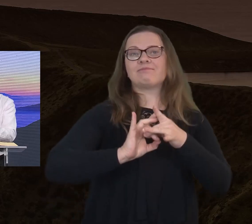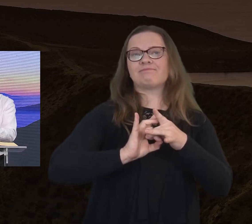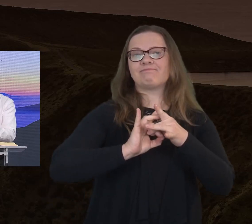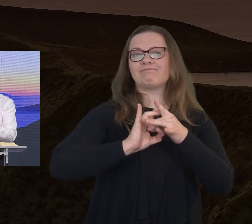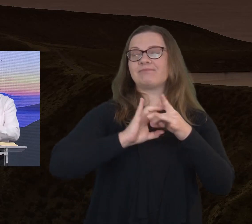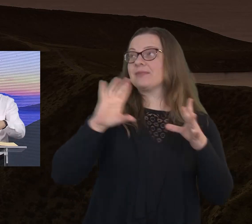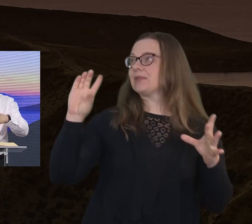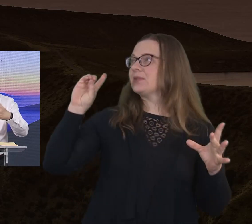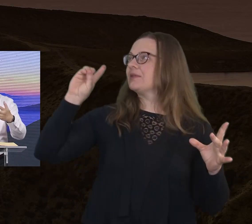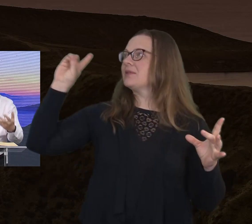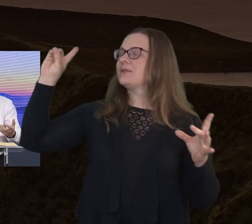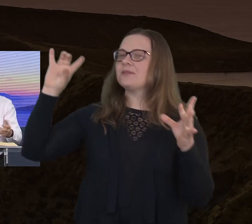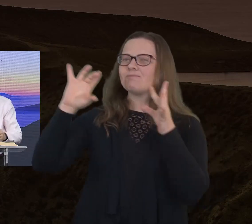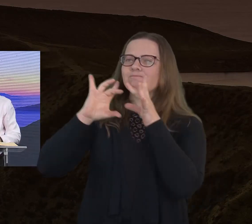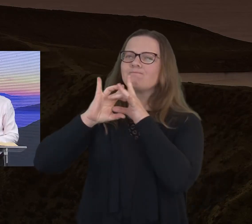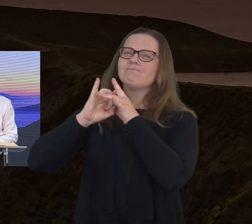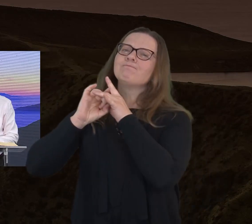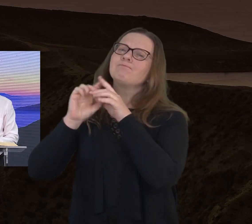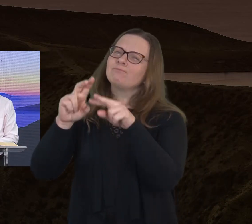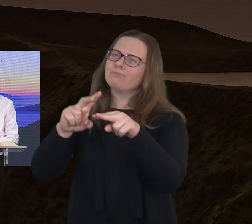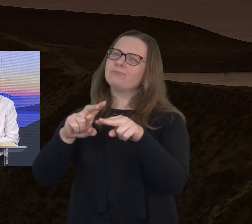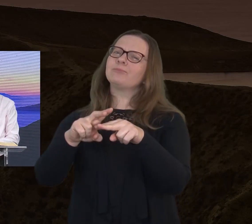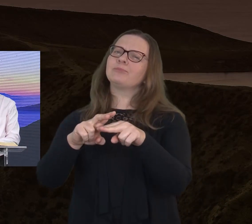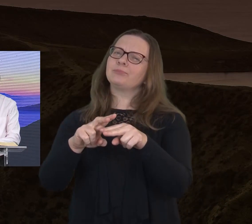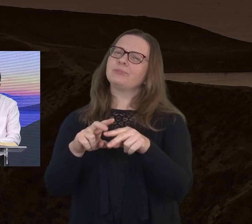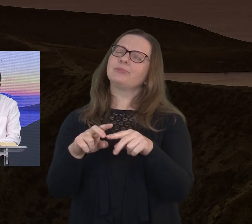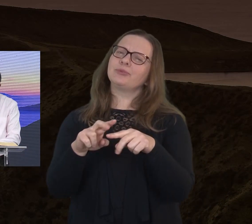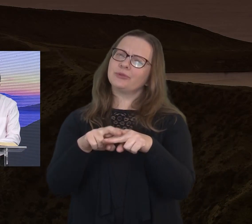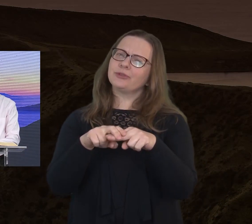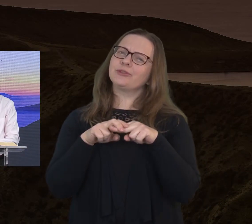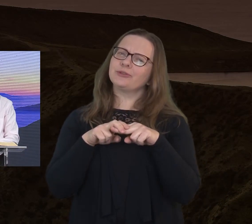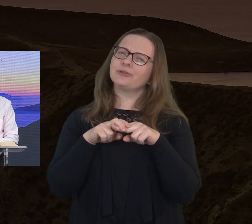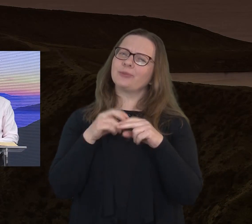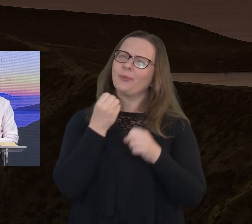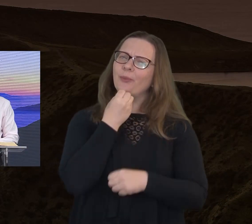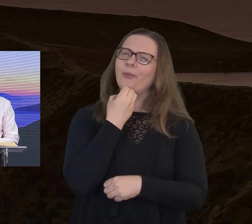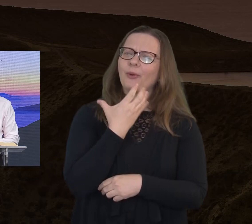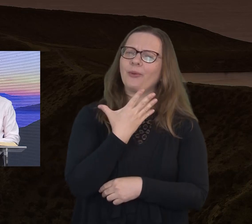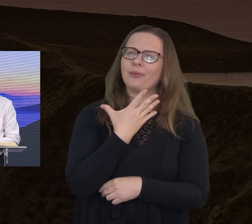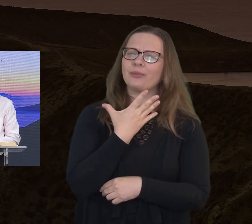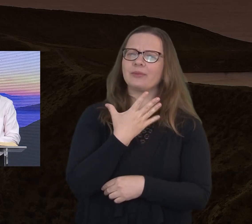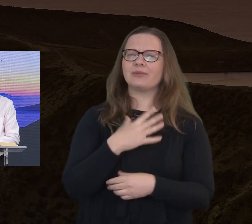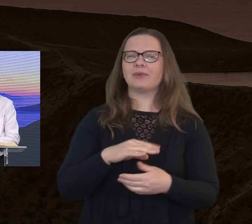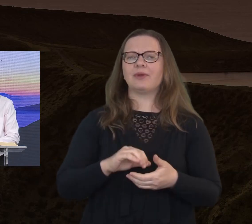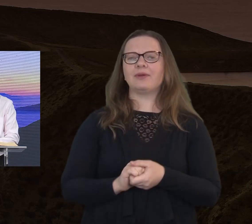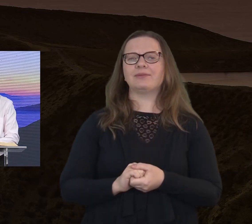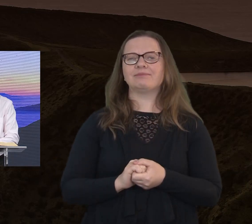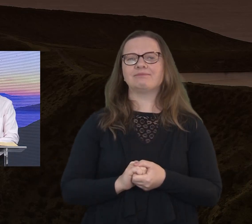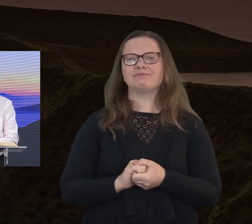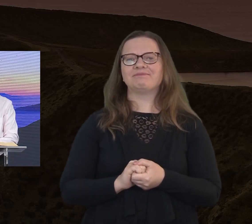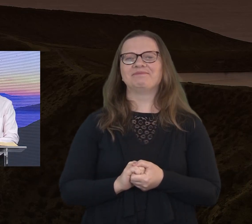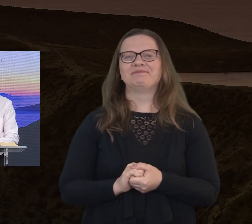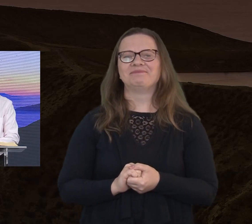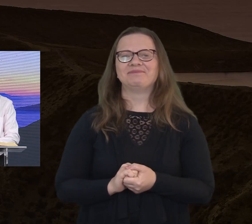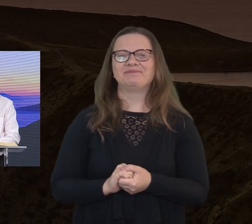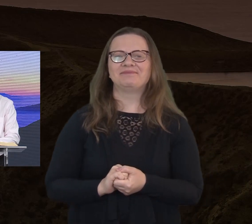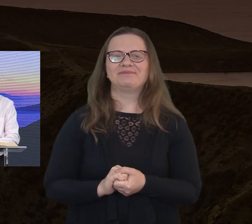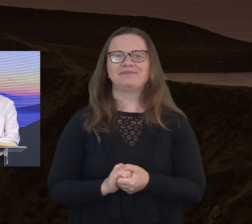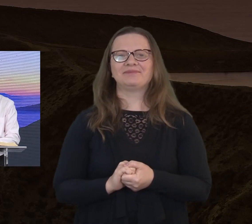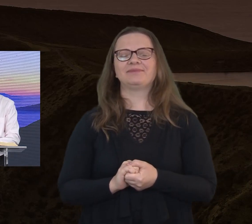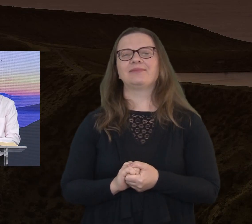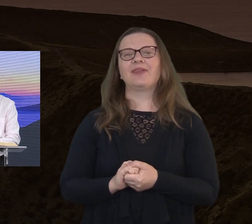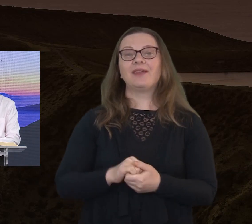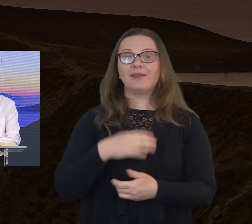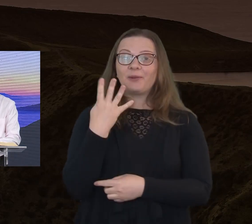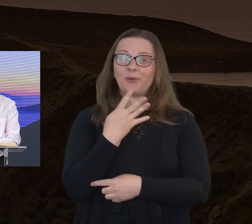em Deus, por isso era bom. E no quarto dia, né, fez os luzeiros, e no final do quarto